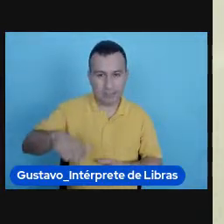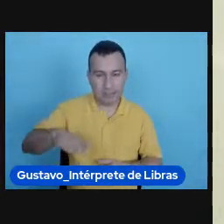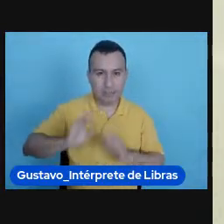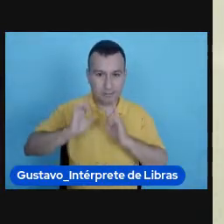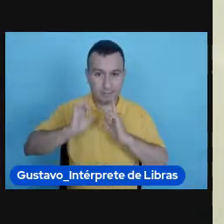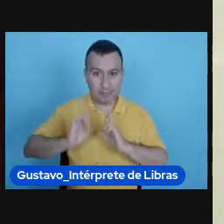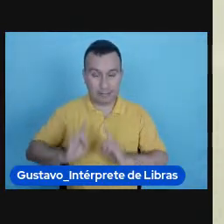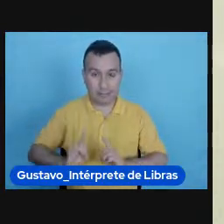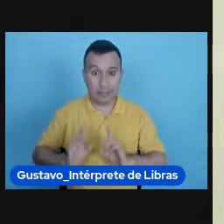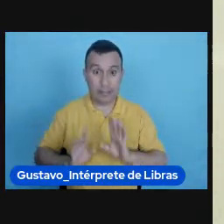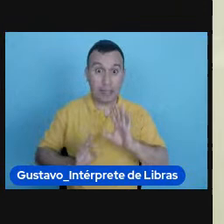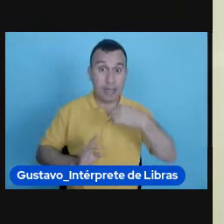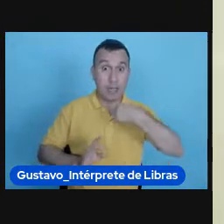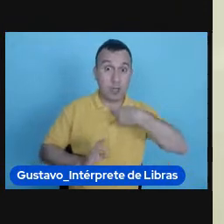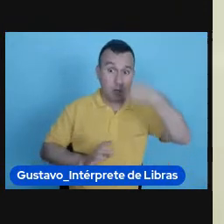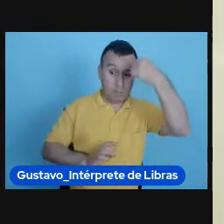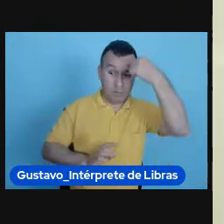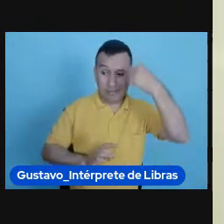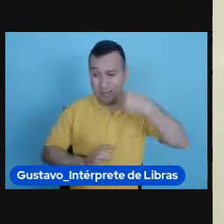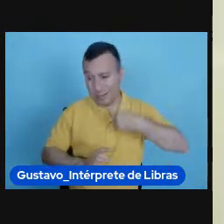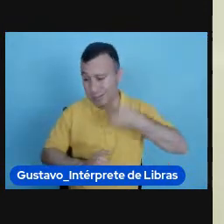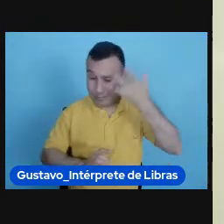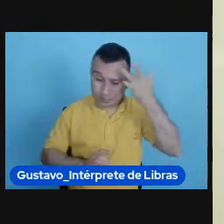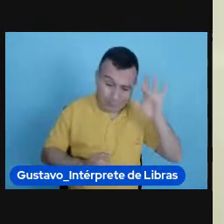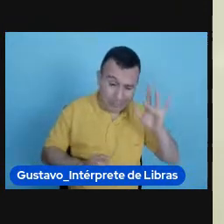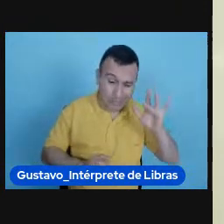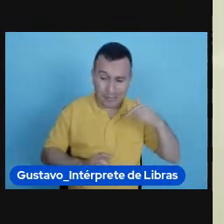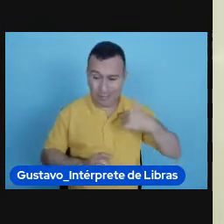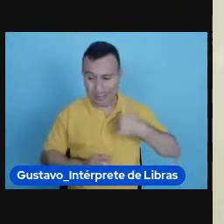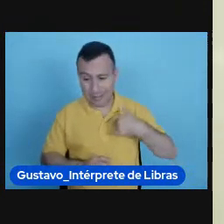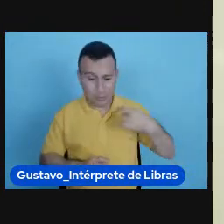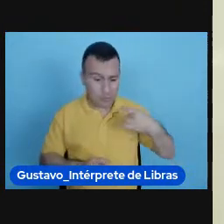aula. E é bom saber que todo